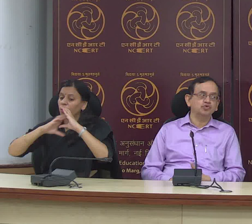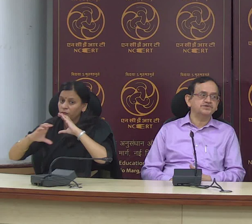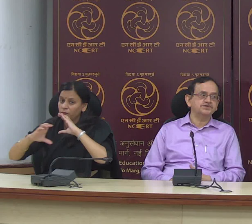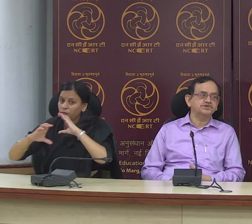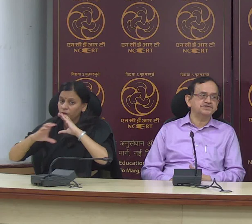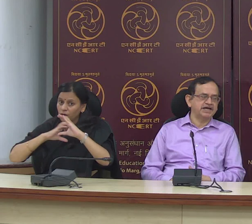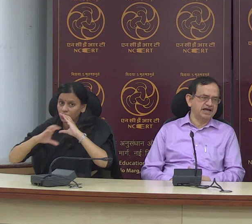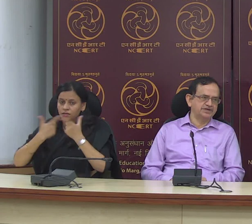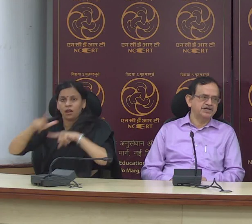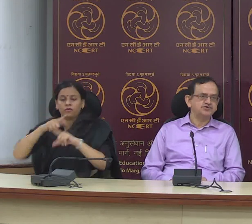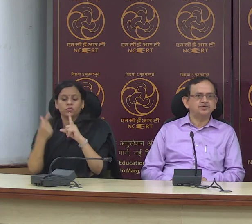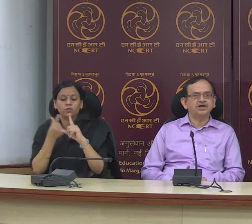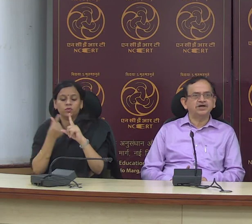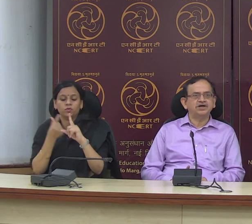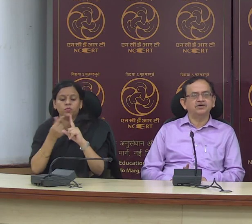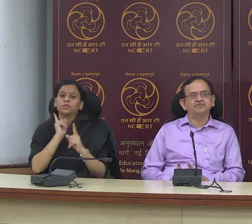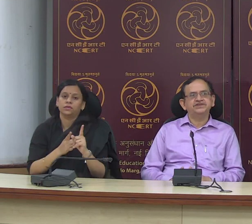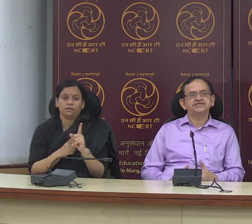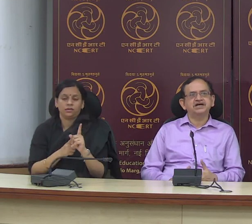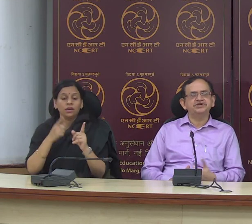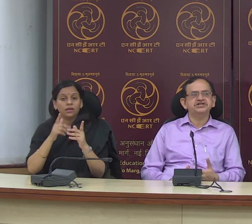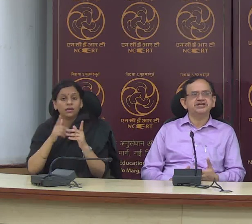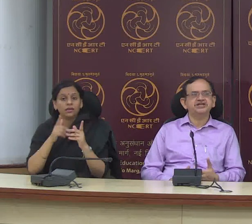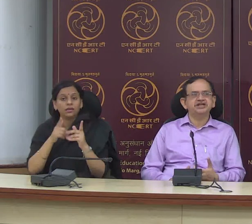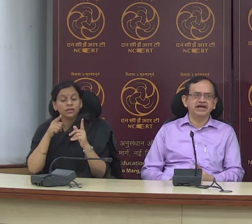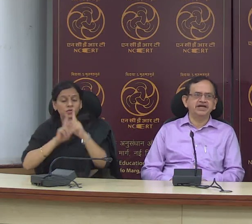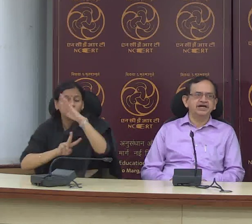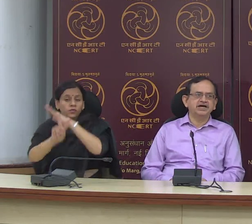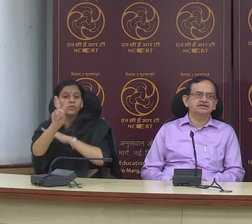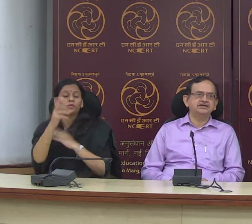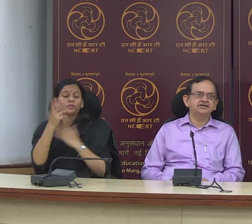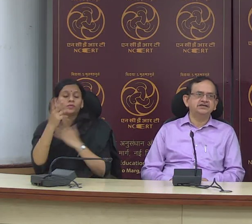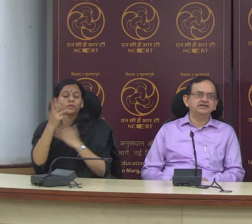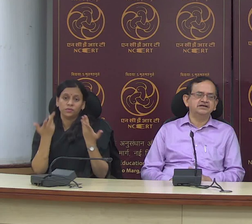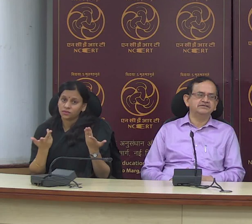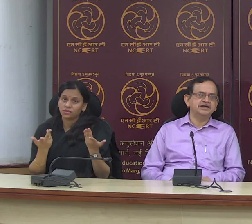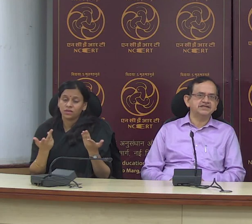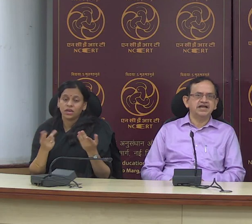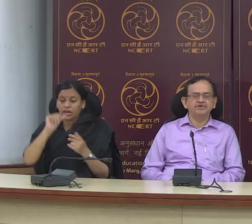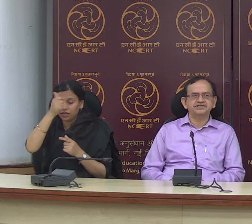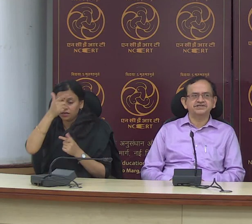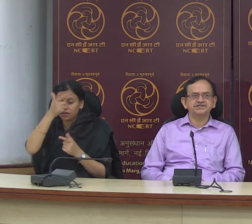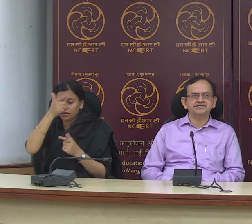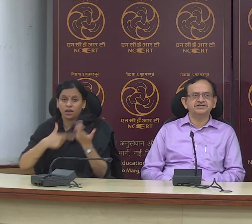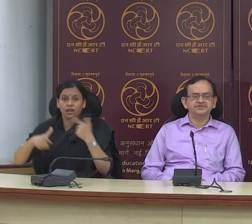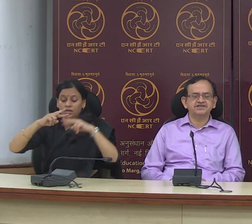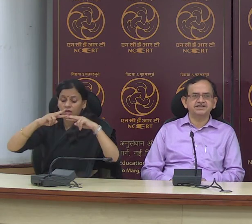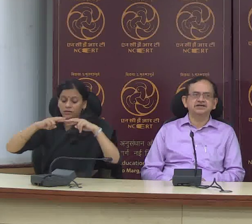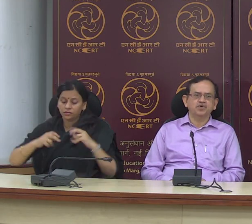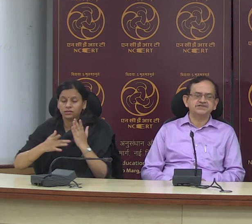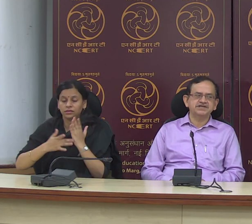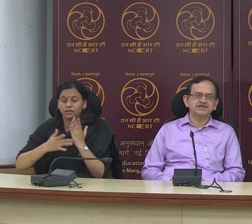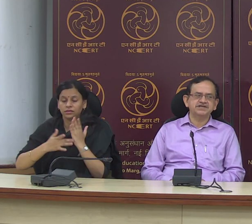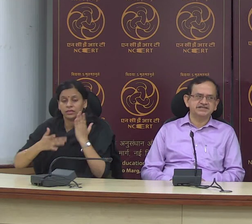कम्युनिकेशन थ्रू साइन लैंग्वेज। सो विद दिस विजन इन माइंड the Indian Sign Language Research and Training